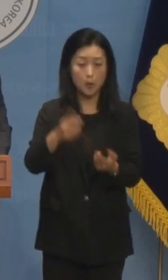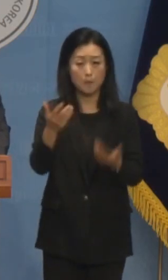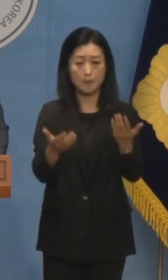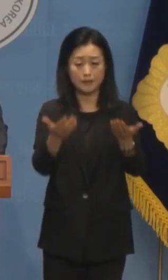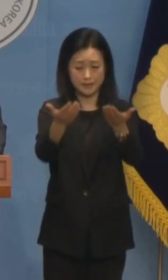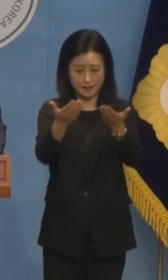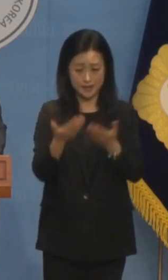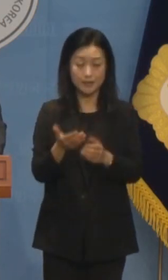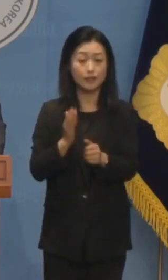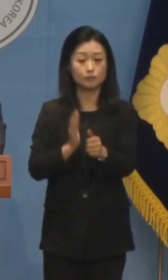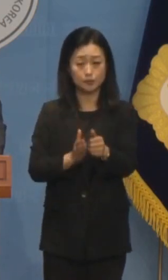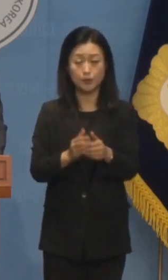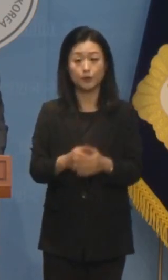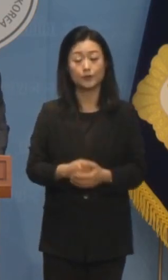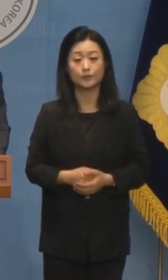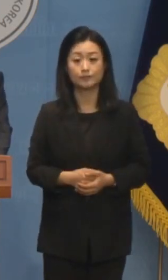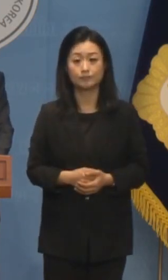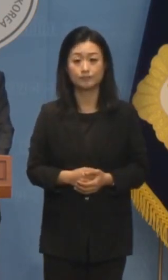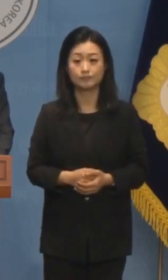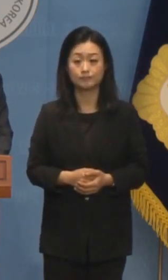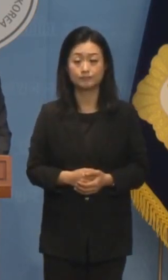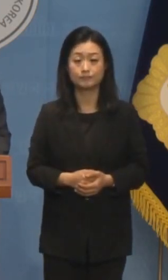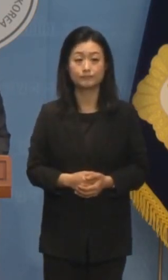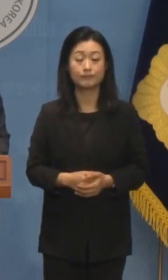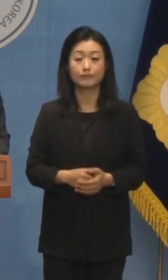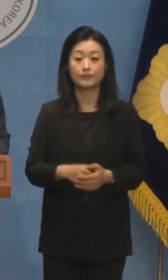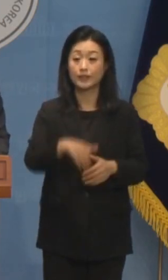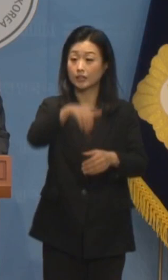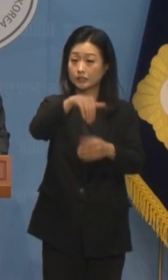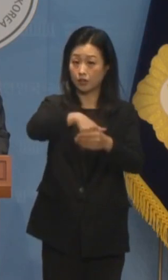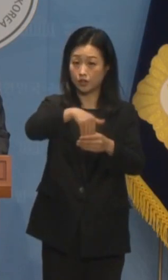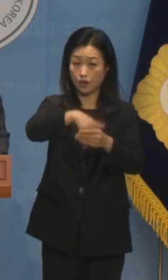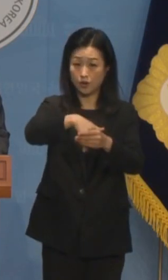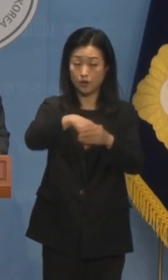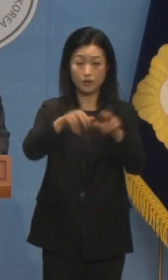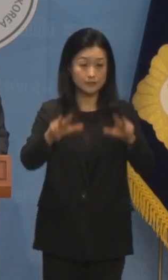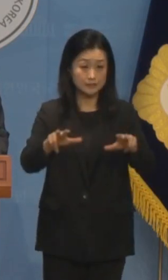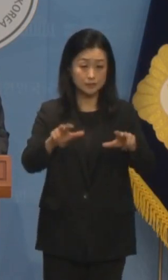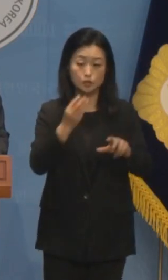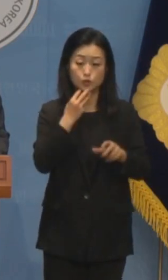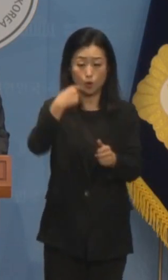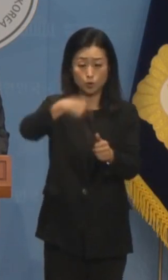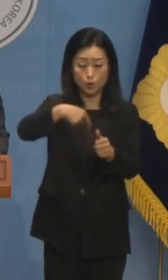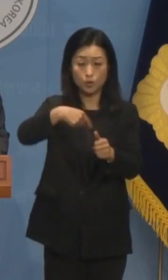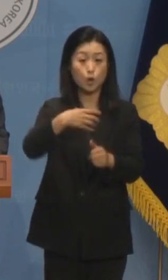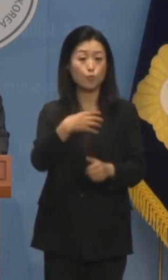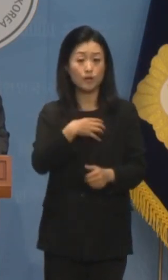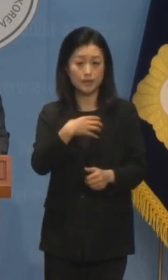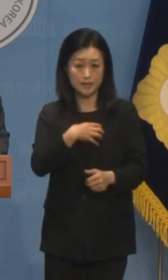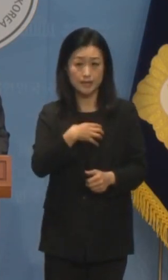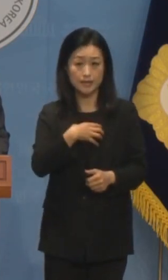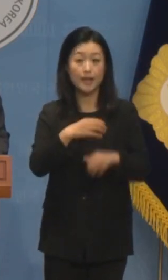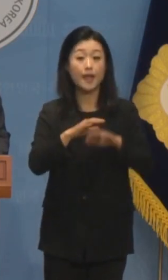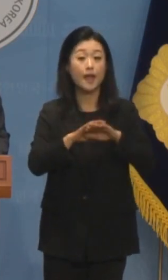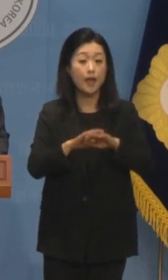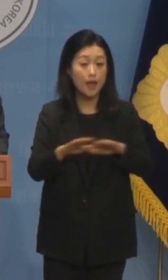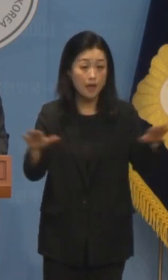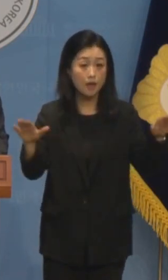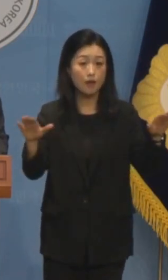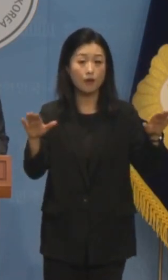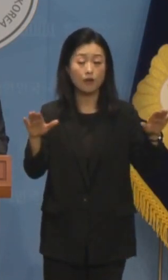판단하실 일입니다. 이번 선거는 당면한 서울교육의 위기를